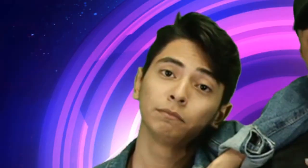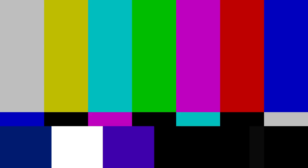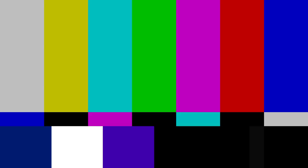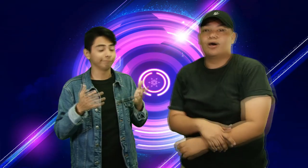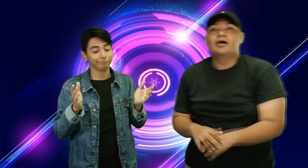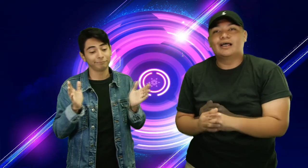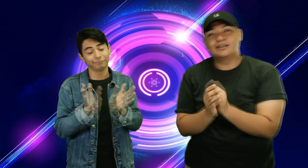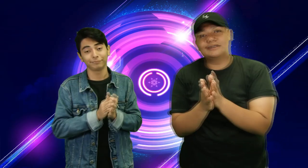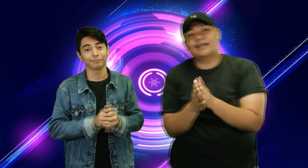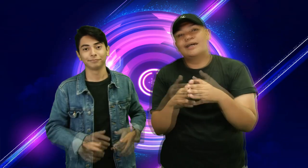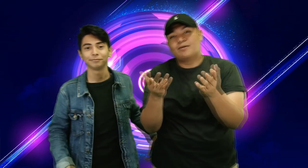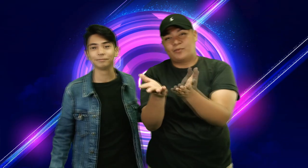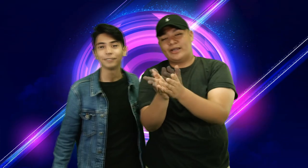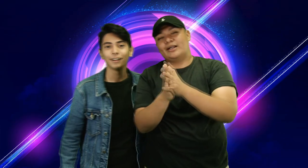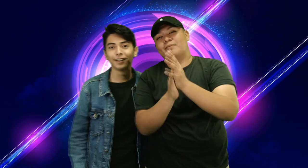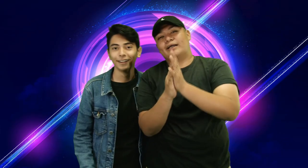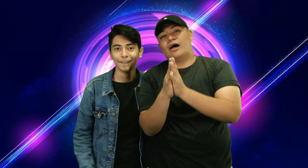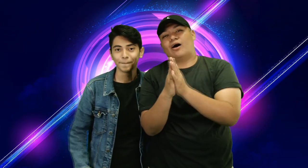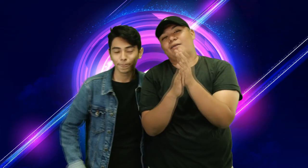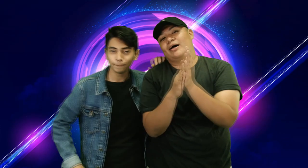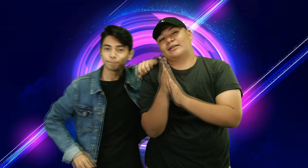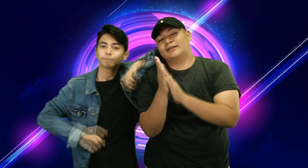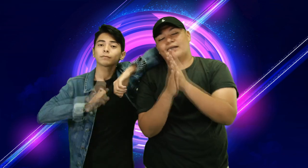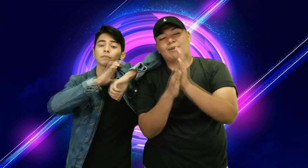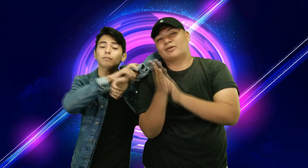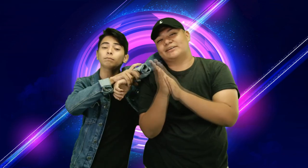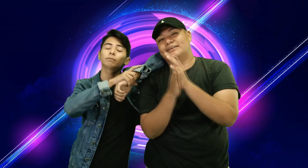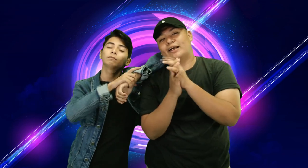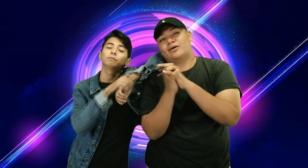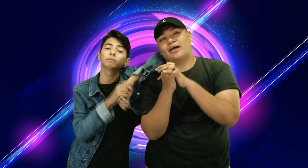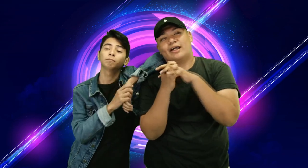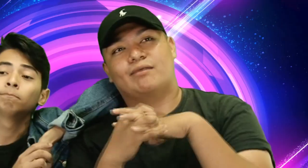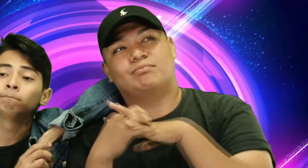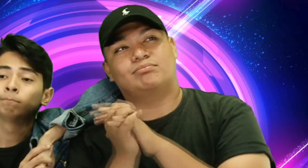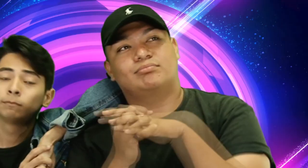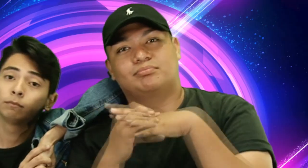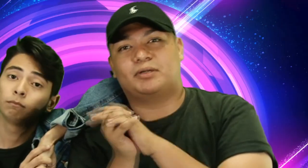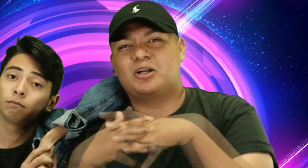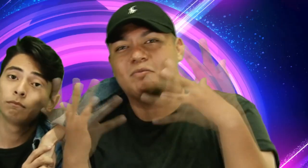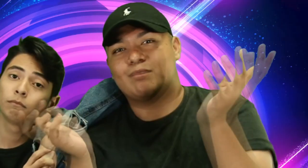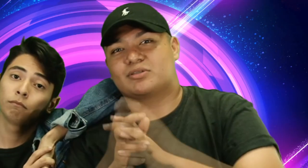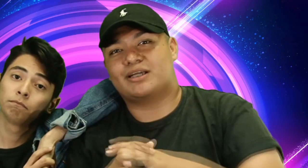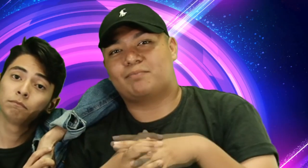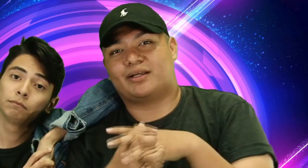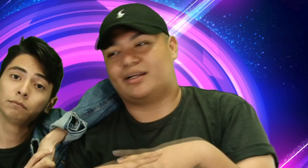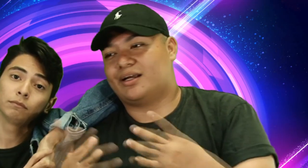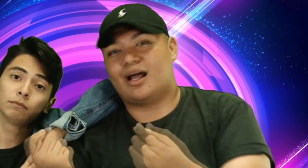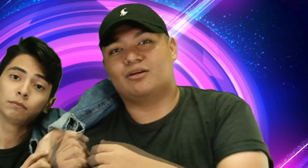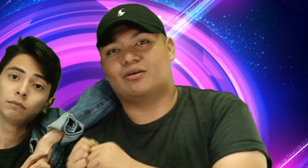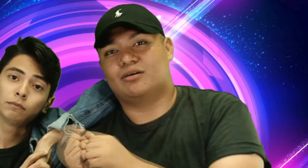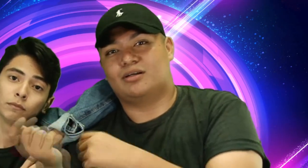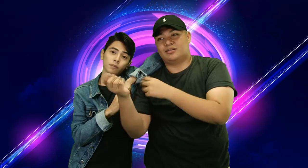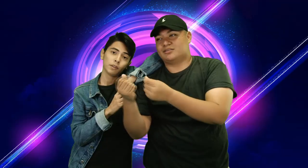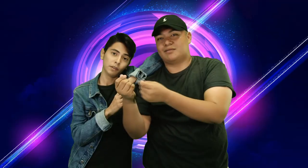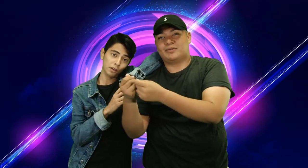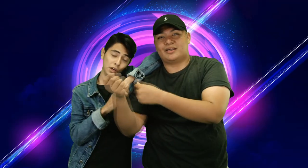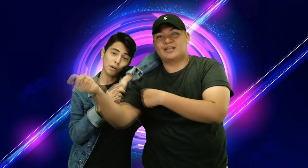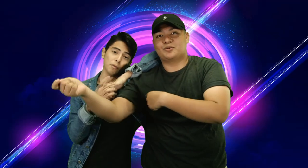entonces puedes ir al mercado a iba a recibir amor sincero de ella pero lo mismo siempre quieren algo y siempre quieren tu dinero